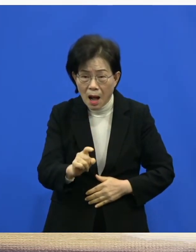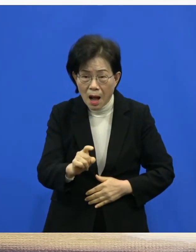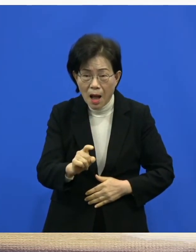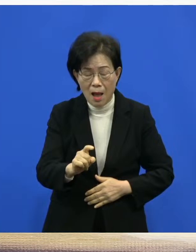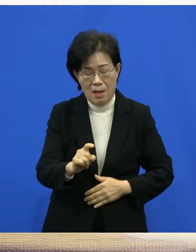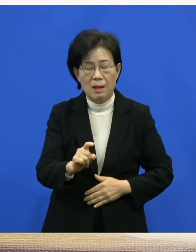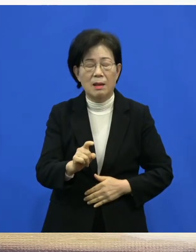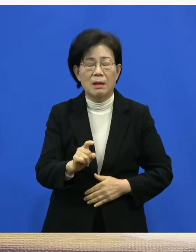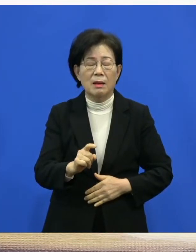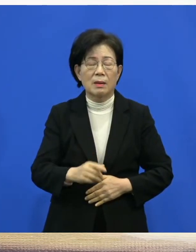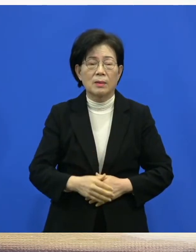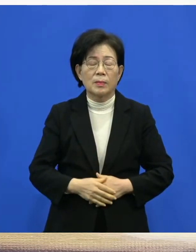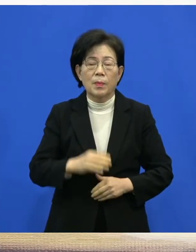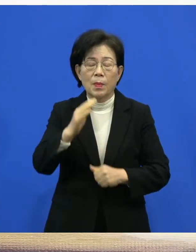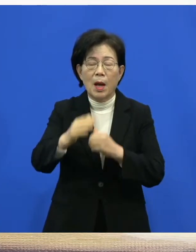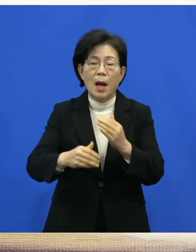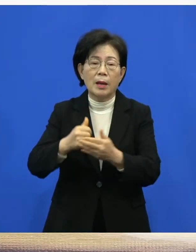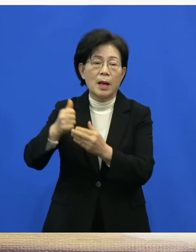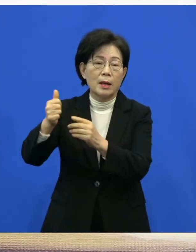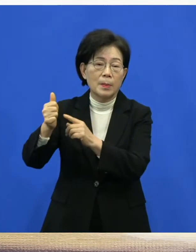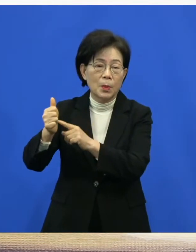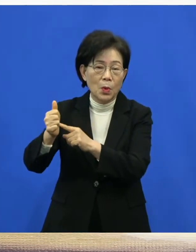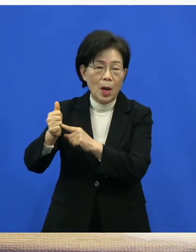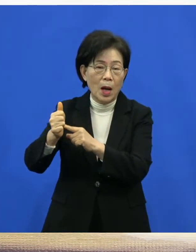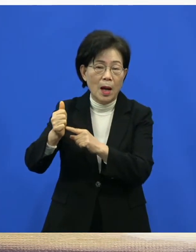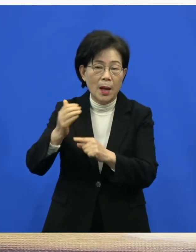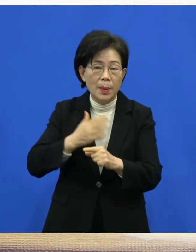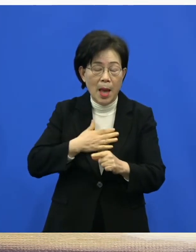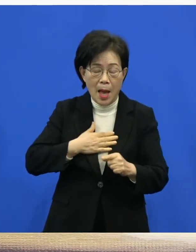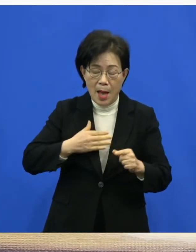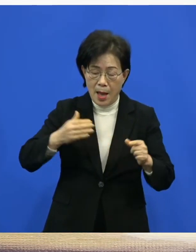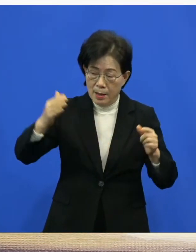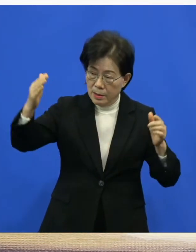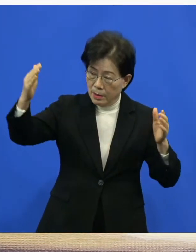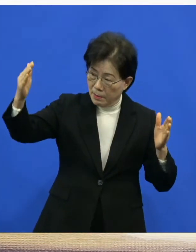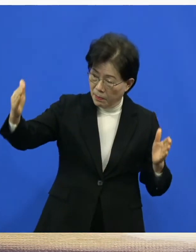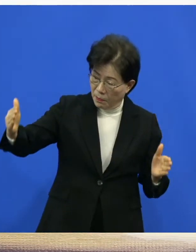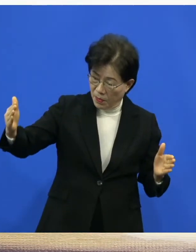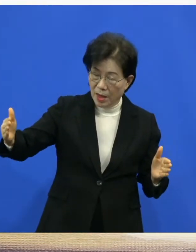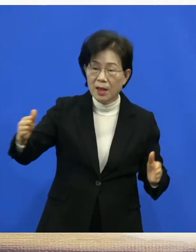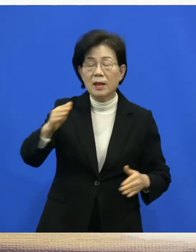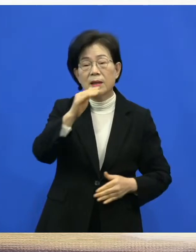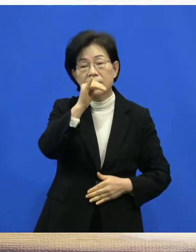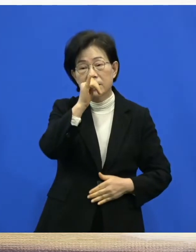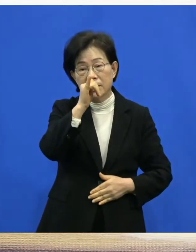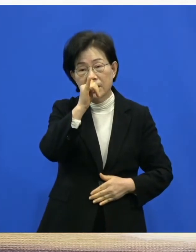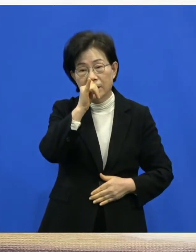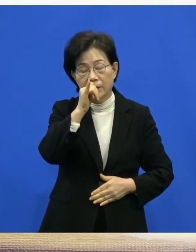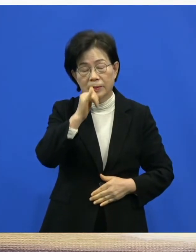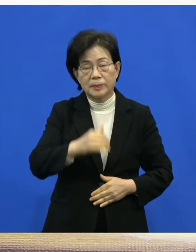의문이 생기는 것입니다. 그래서 하나님과 우리 사이에 간격이 있어요.